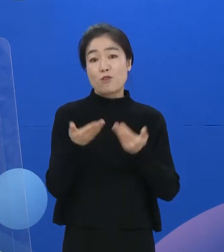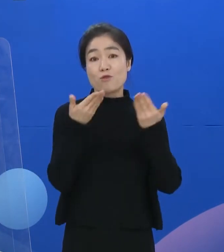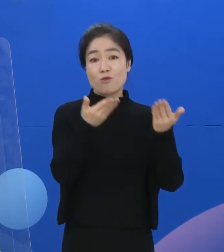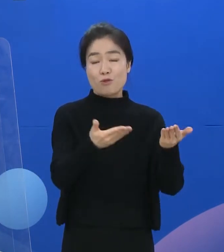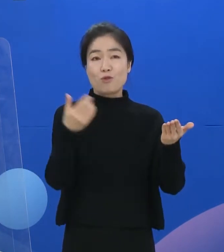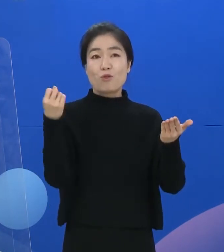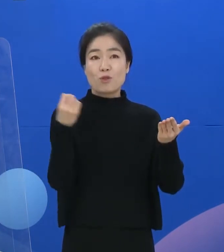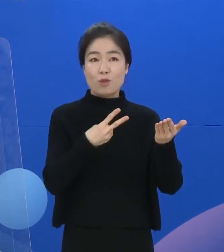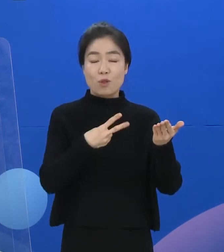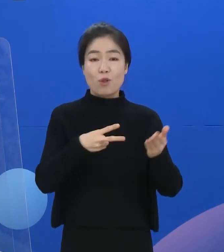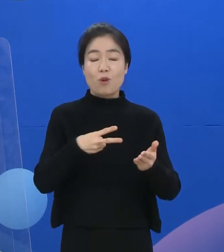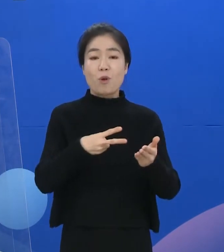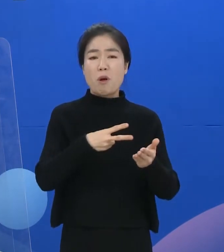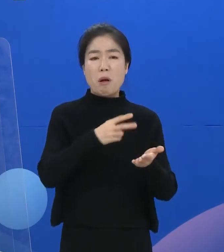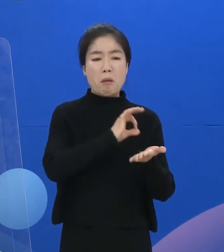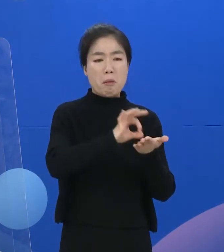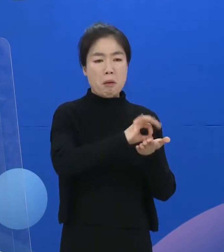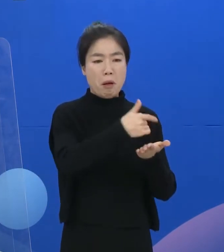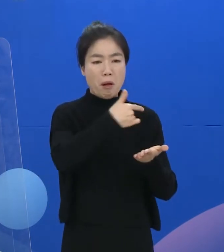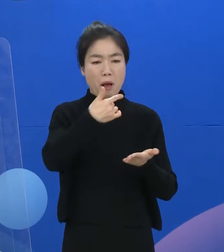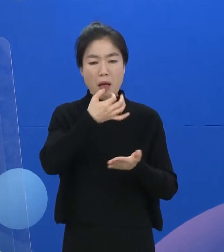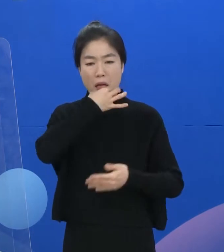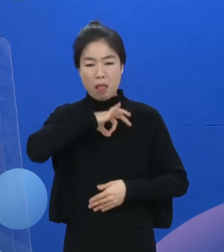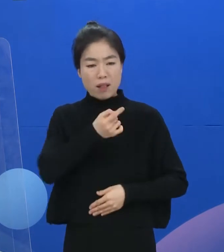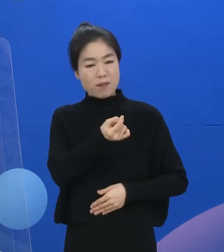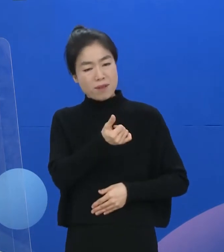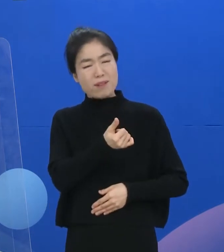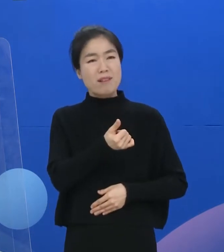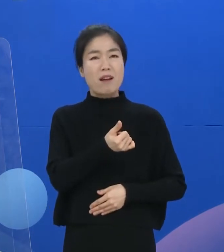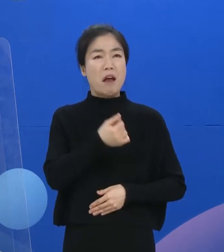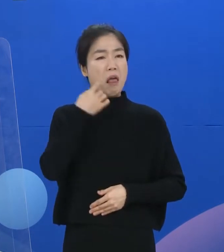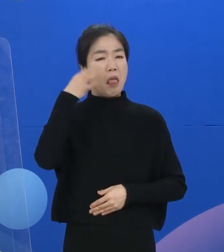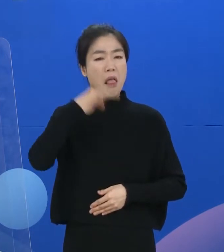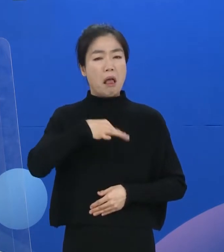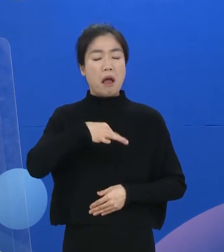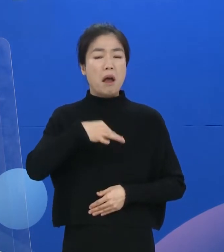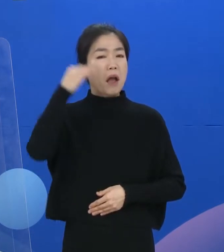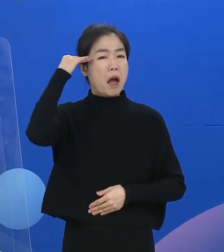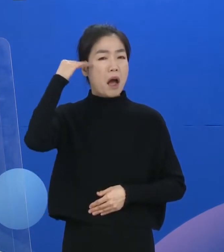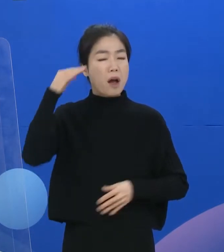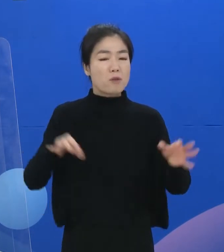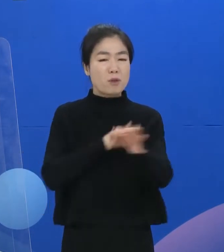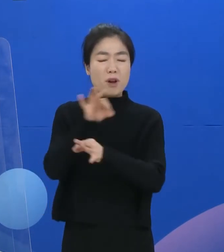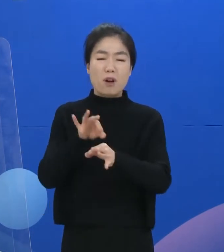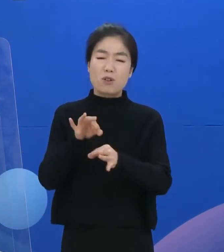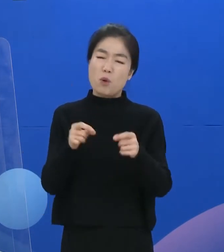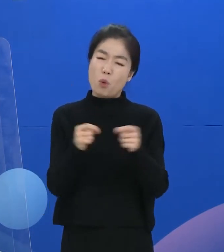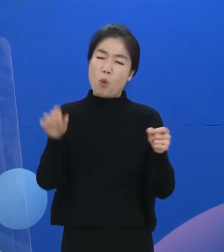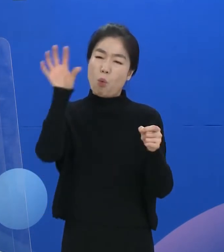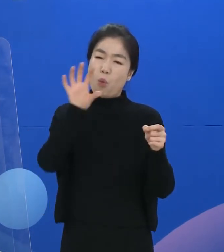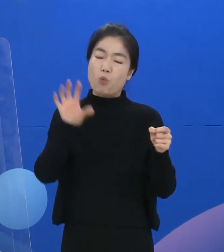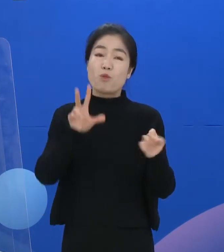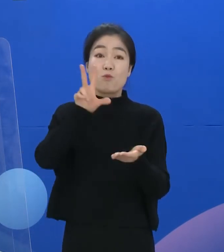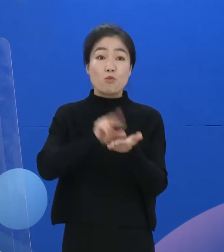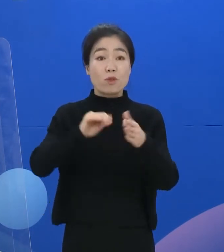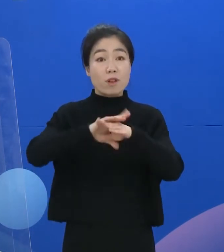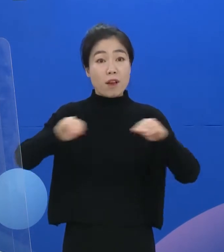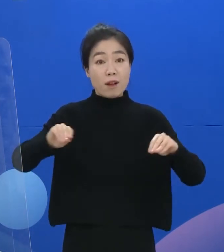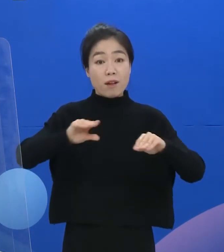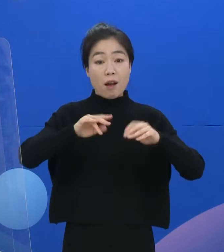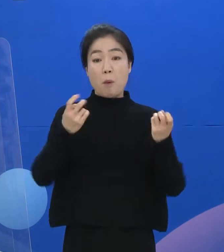광주형 일자리는 우리 지역 청년들을 위해 많은 일자리를 창출할뿐만 아니라 고비용